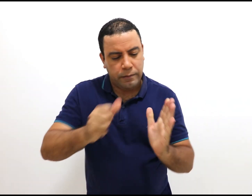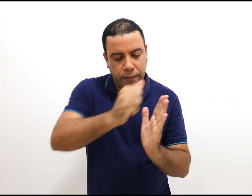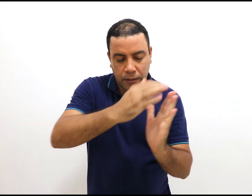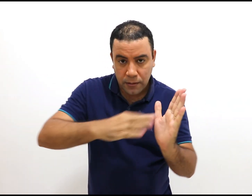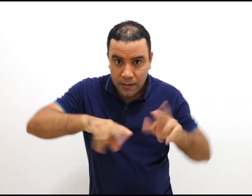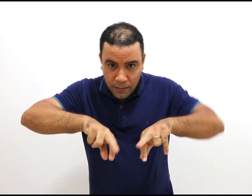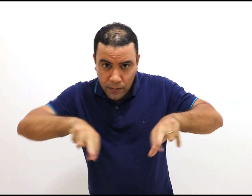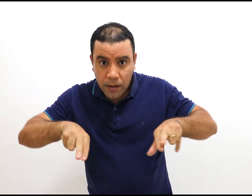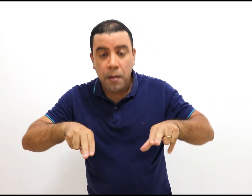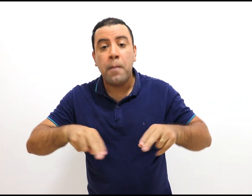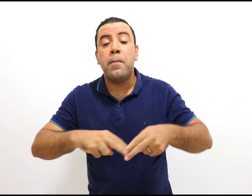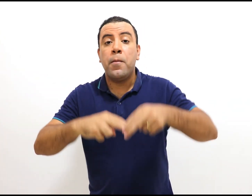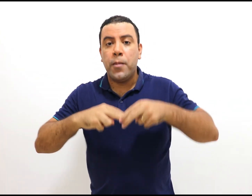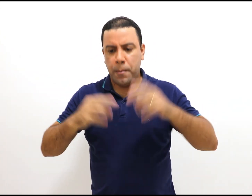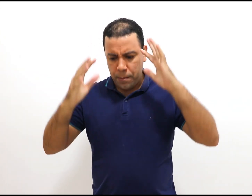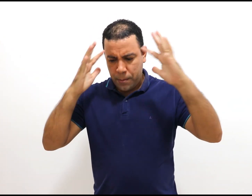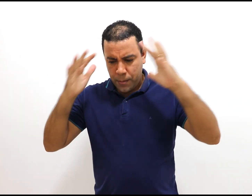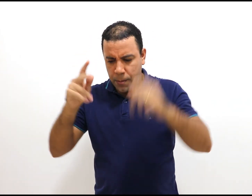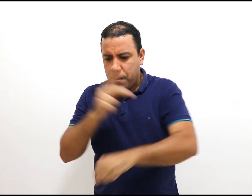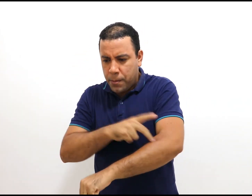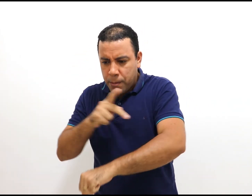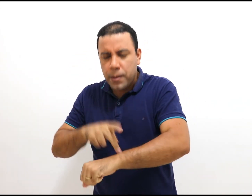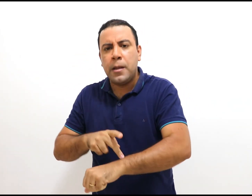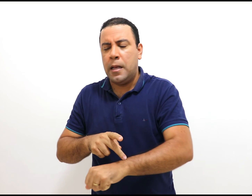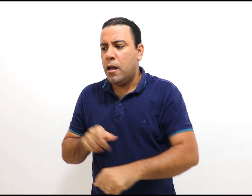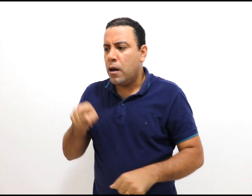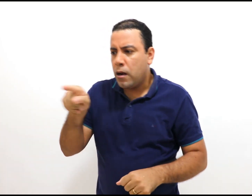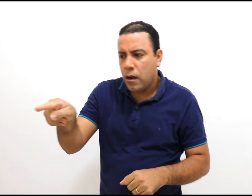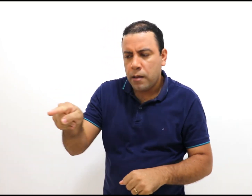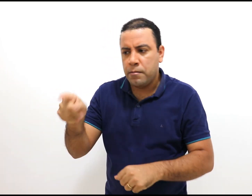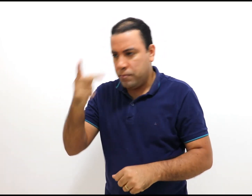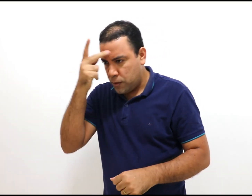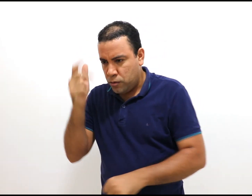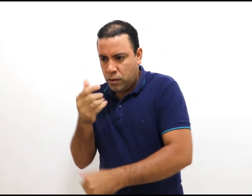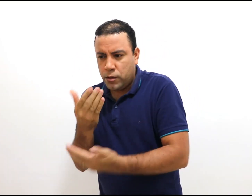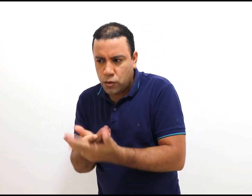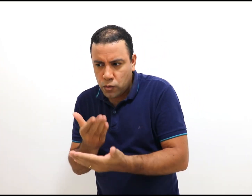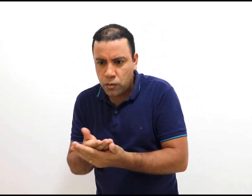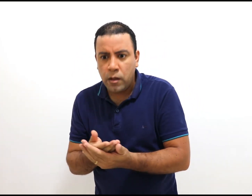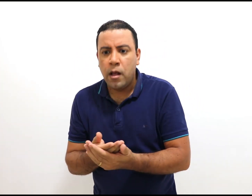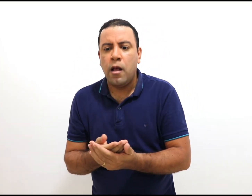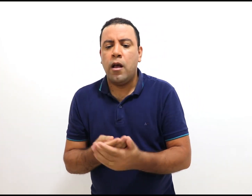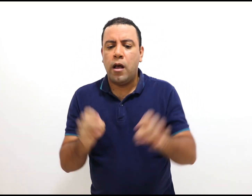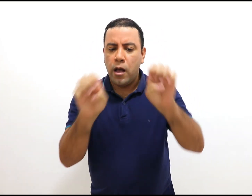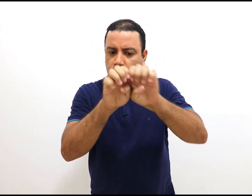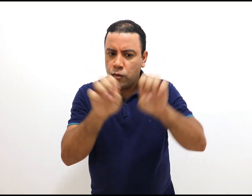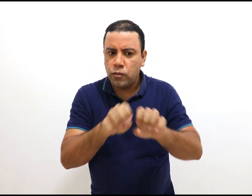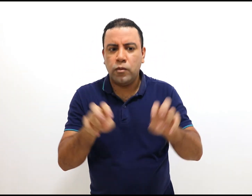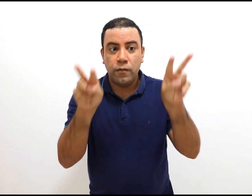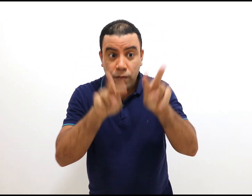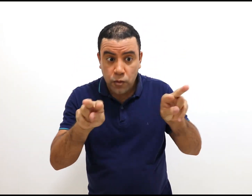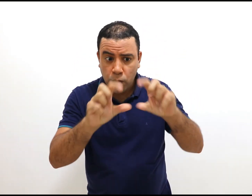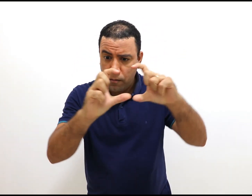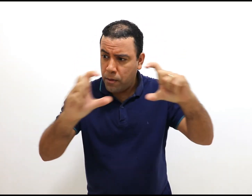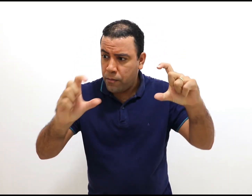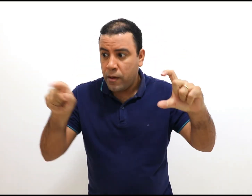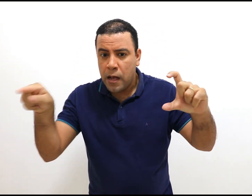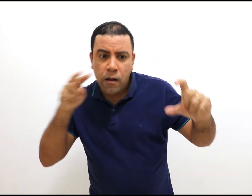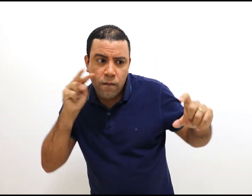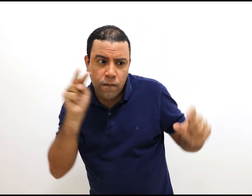reflexão sobre a prática pedagógica que ofereça meios do iniciante compreender e expressar frases na estrutura visual.